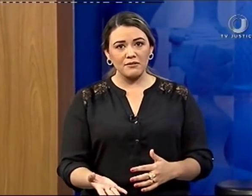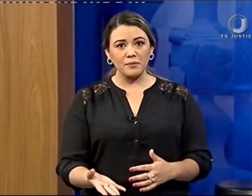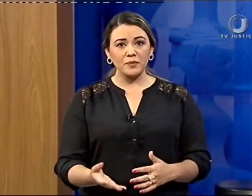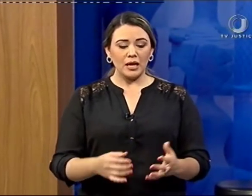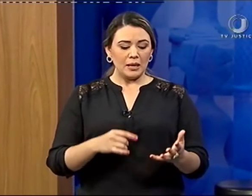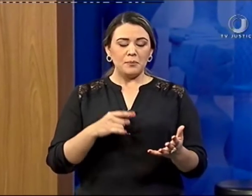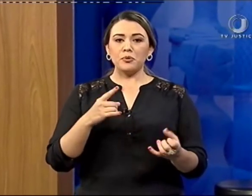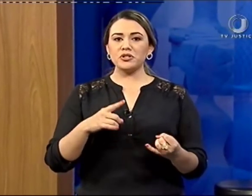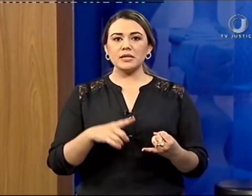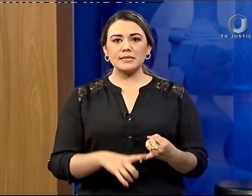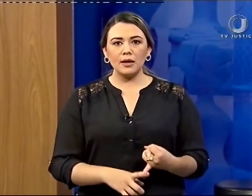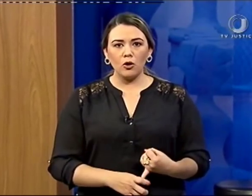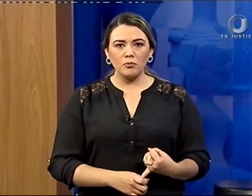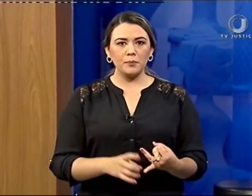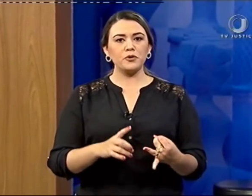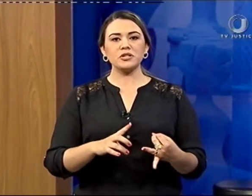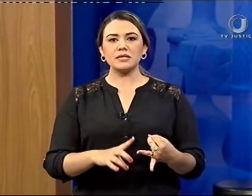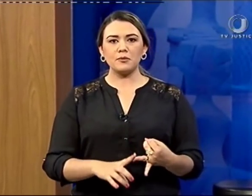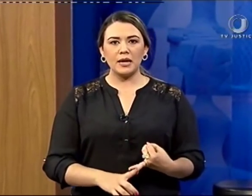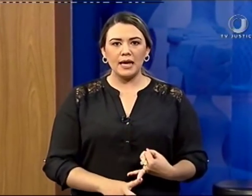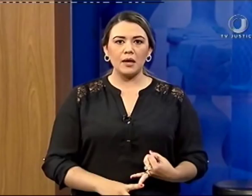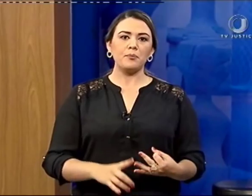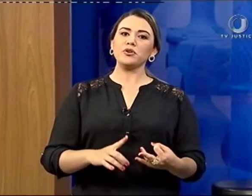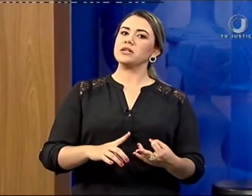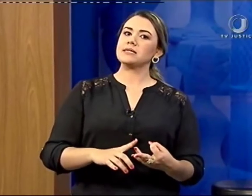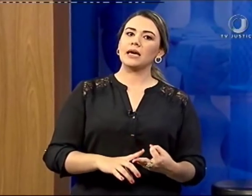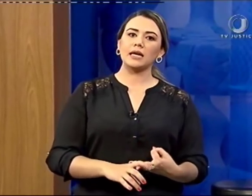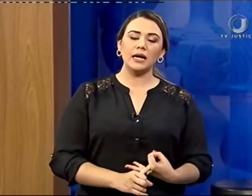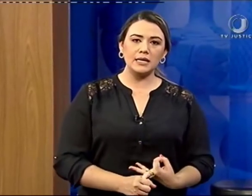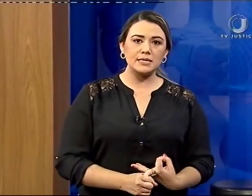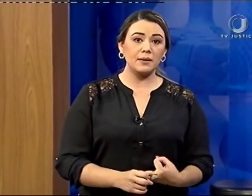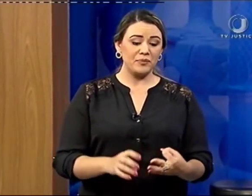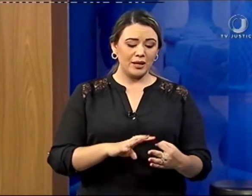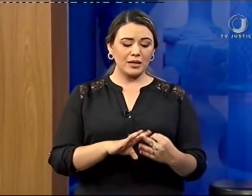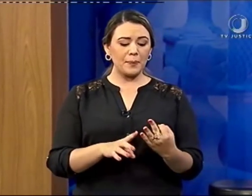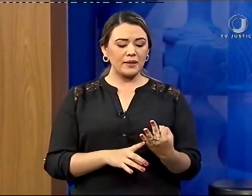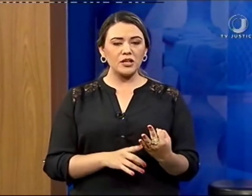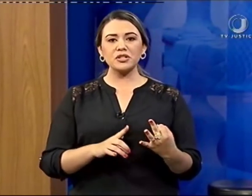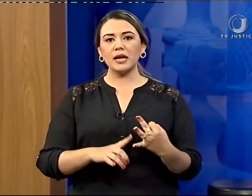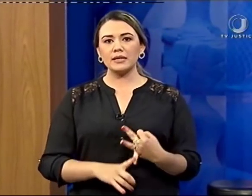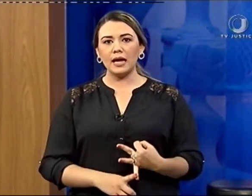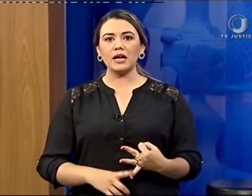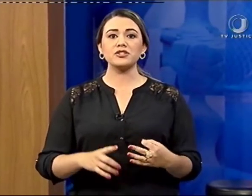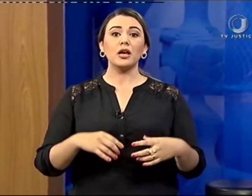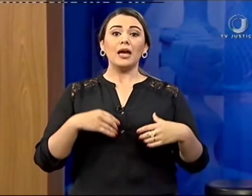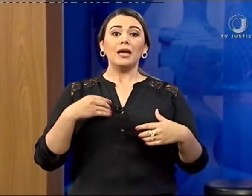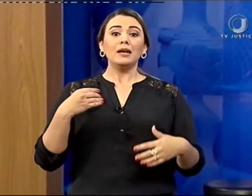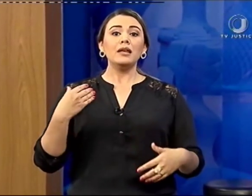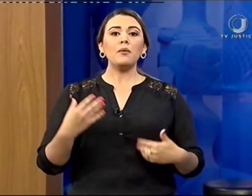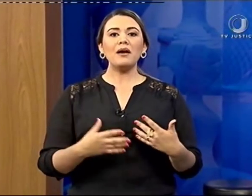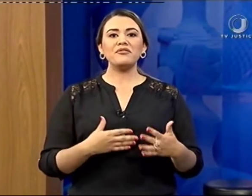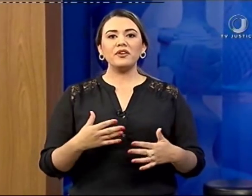precisava. Podia ser homem, podia ser mulher, podia ser criança, independente da idade, não